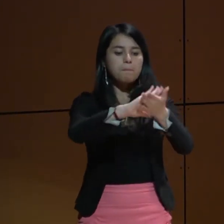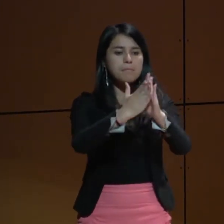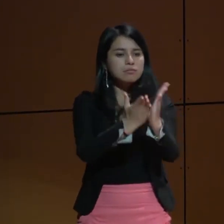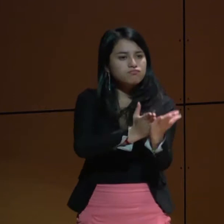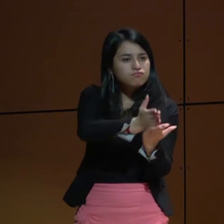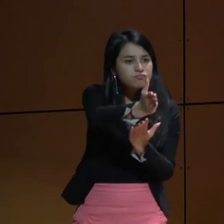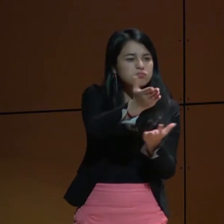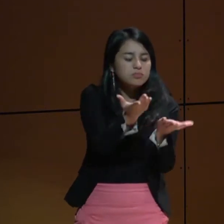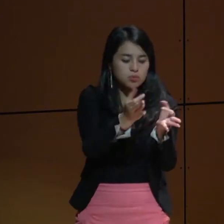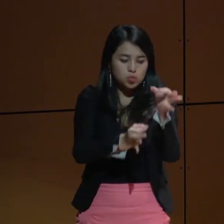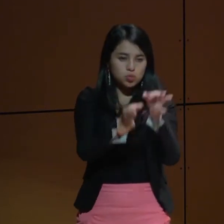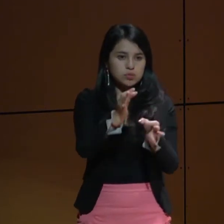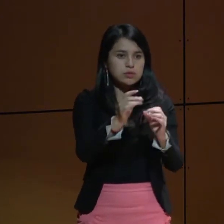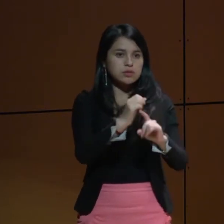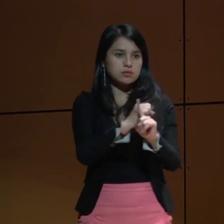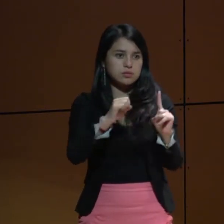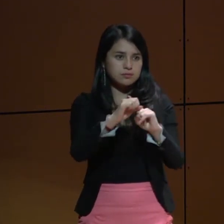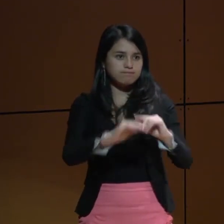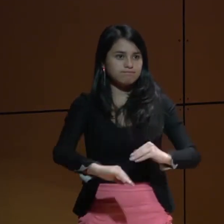con justicia social.